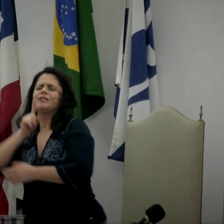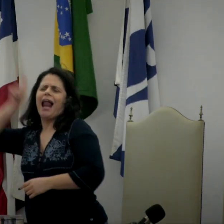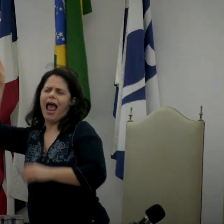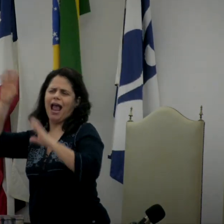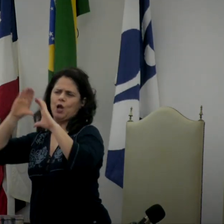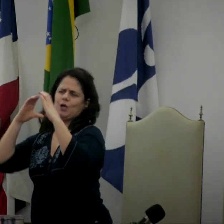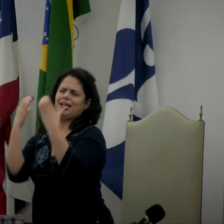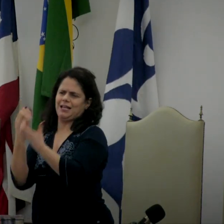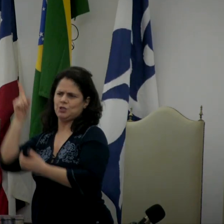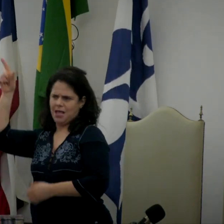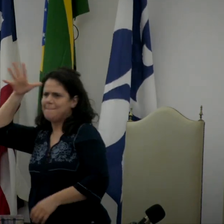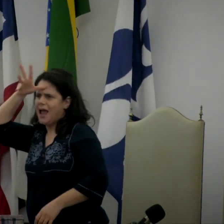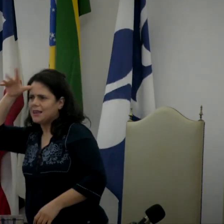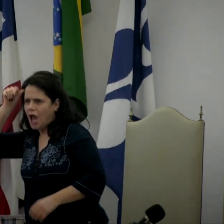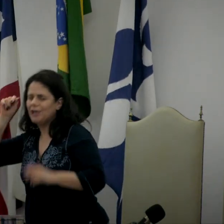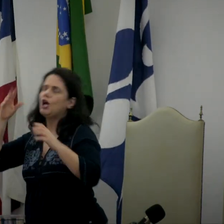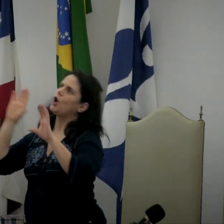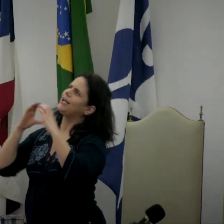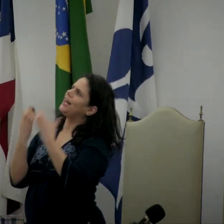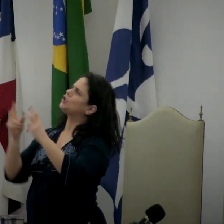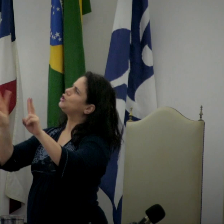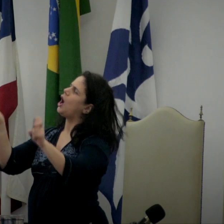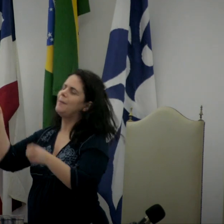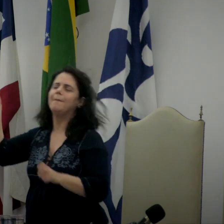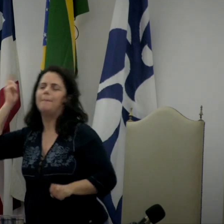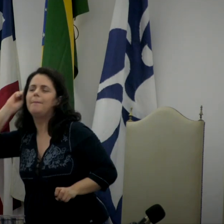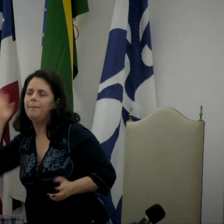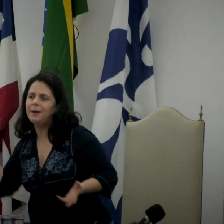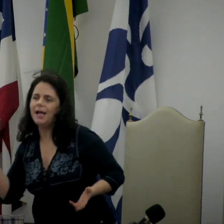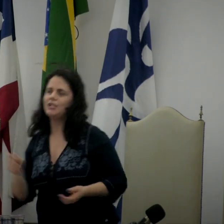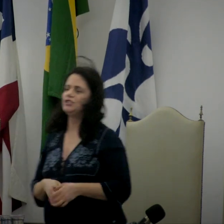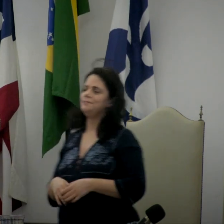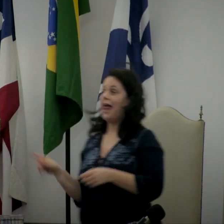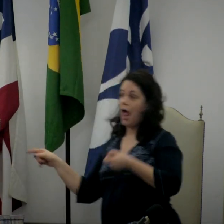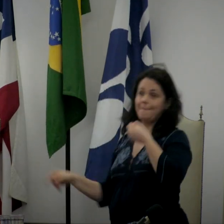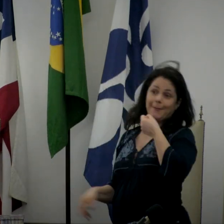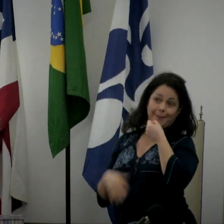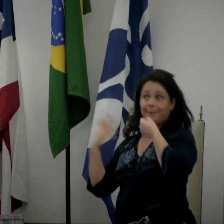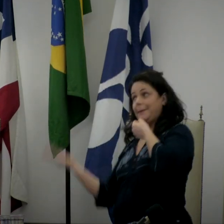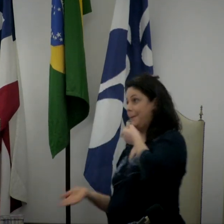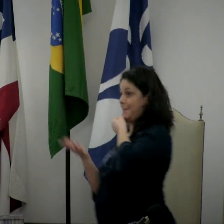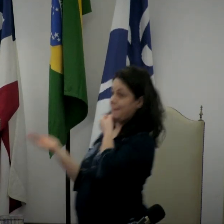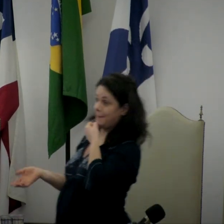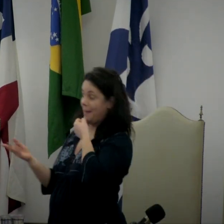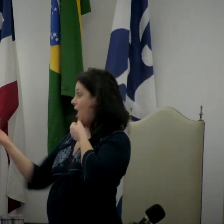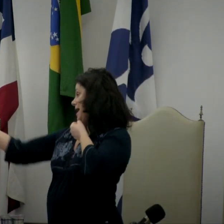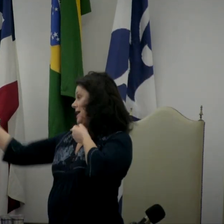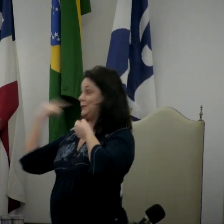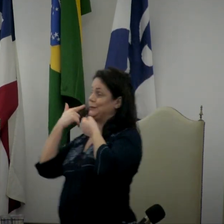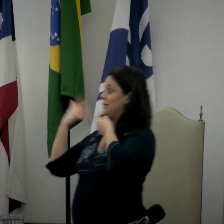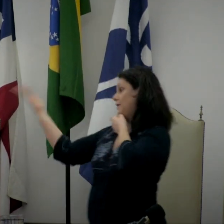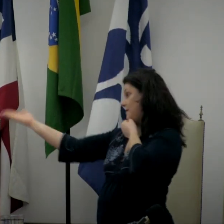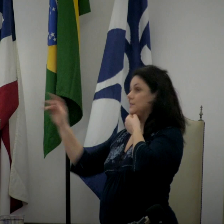Peraí, isso aconteceu num congresso lá em Manaus, tá? Um congresso sobre o implante coclear. E aí essa pessoa